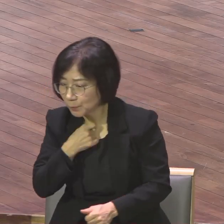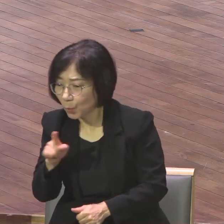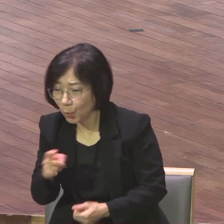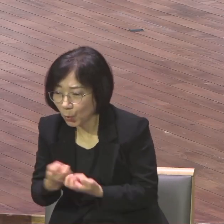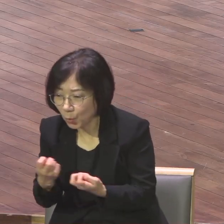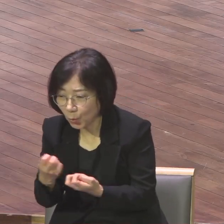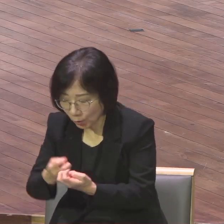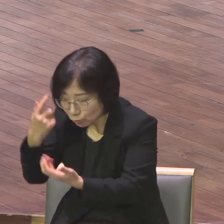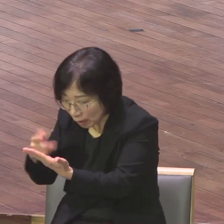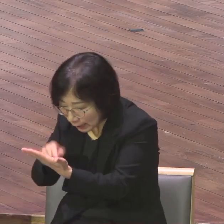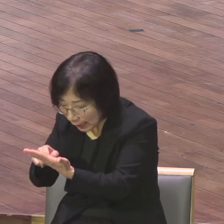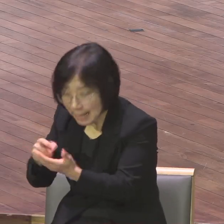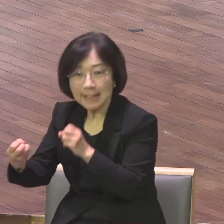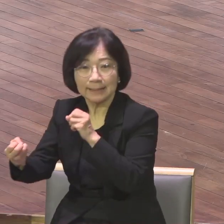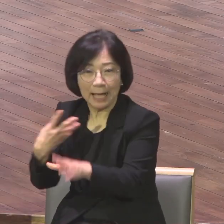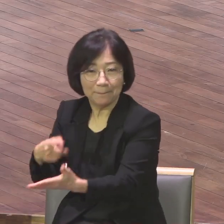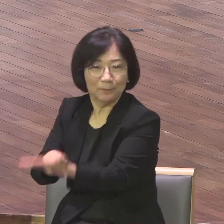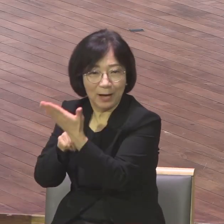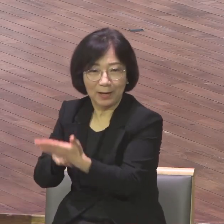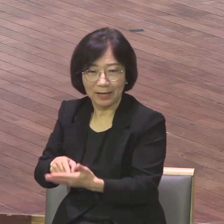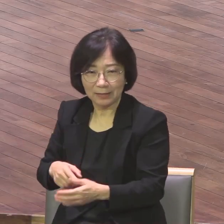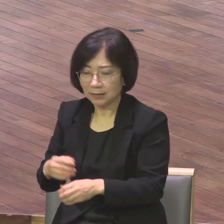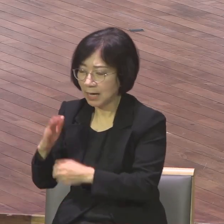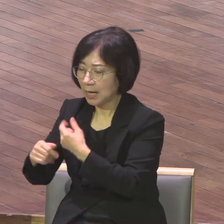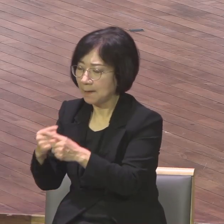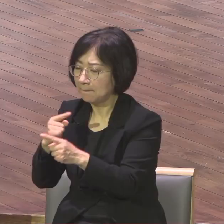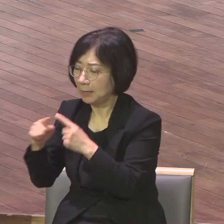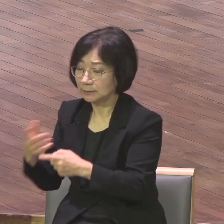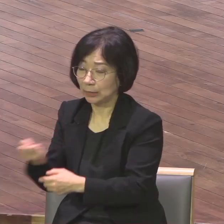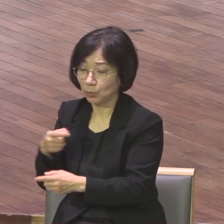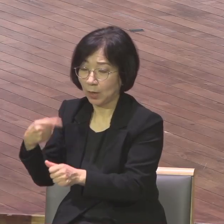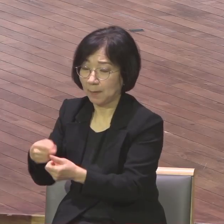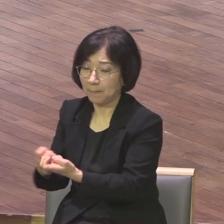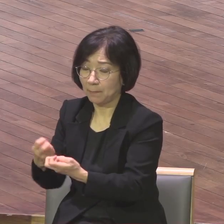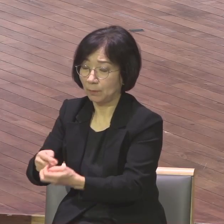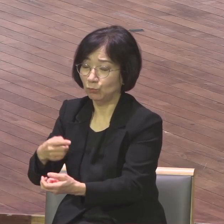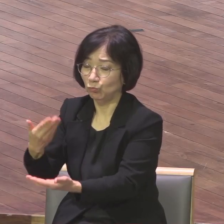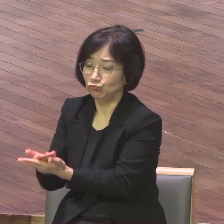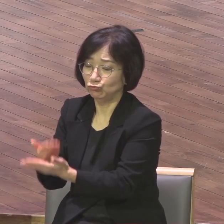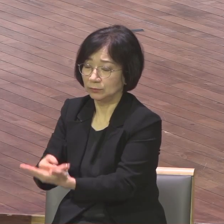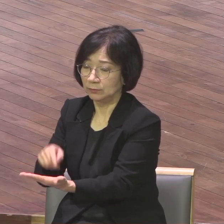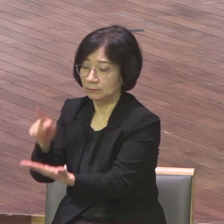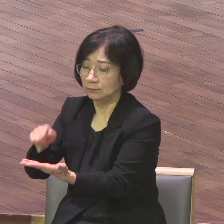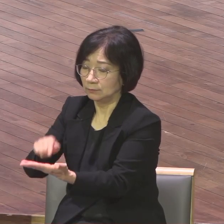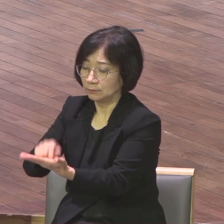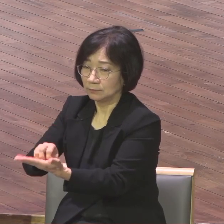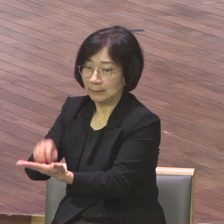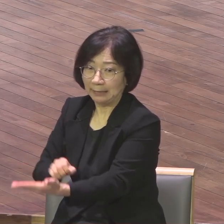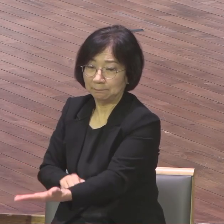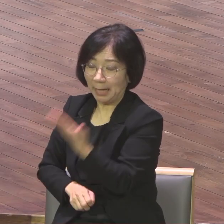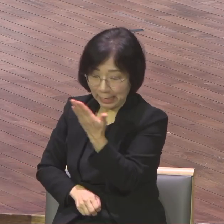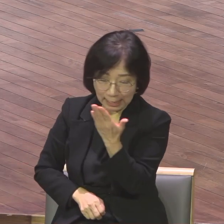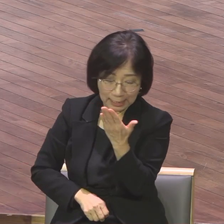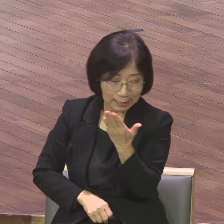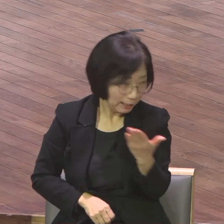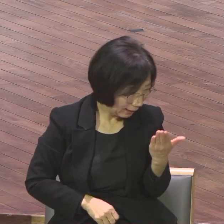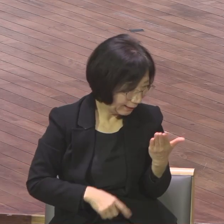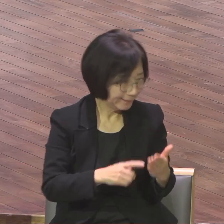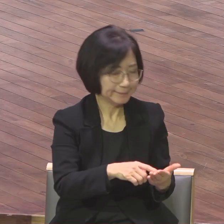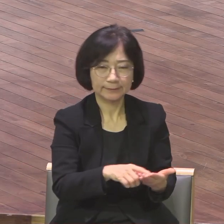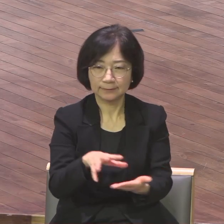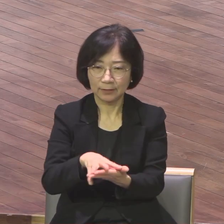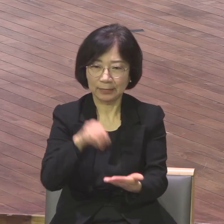그리고 좋은 시절에 이 활용하시라니까요. 여러 입만 가지고 매 아버지 말소리, 뻘소리, 뻔한 소리,